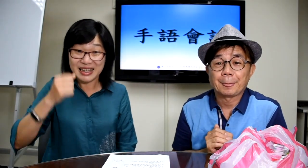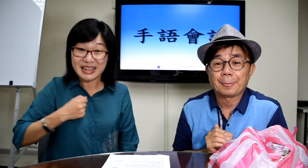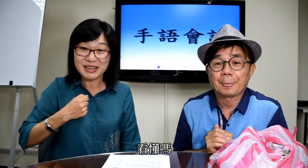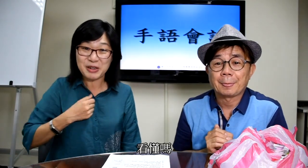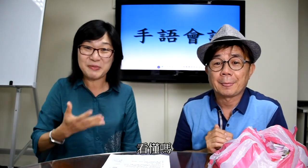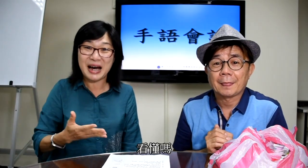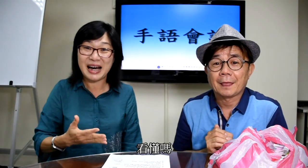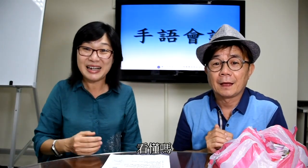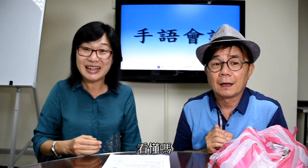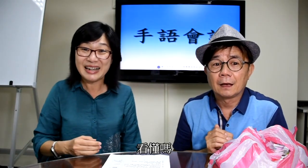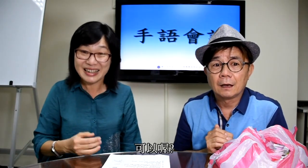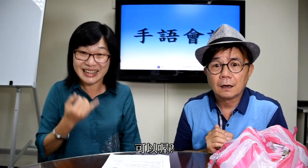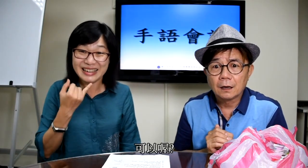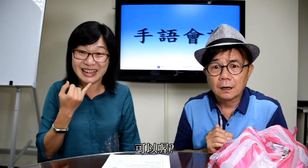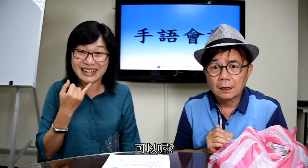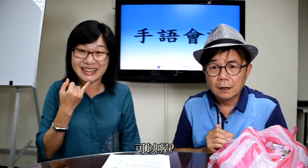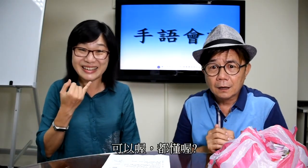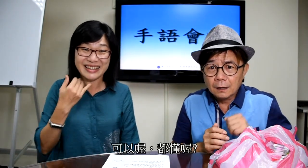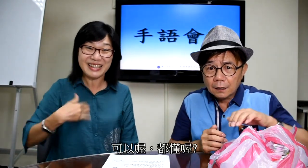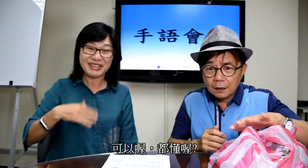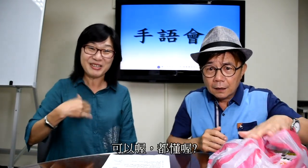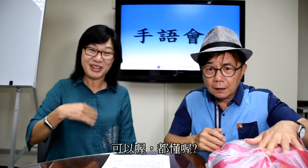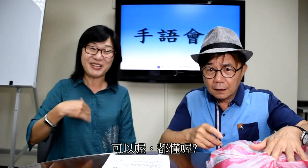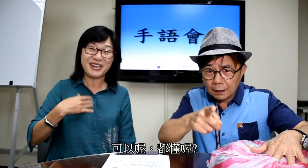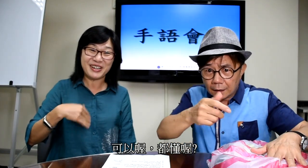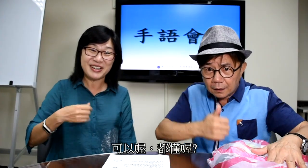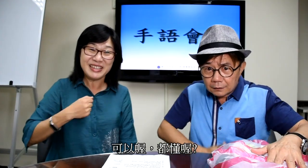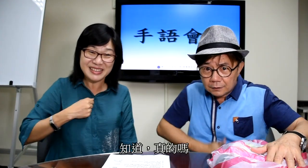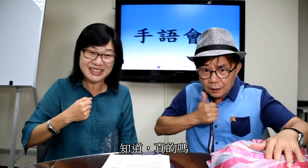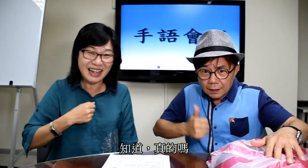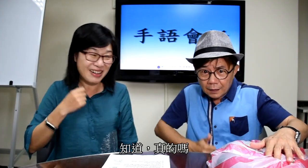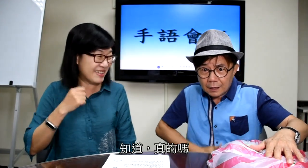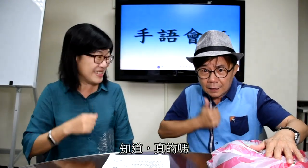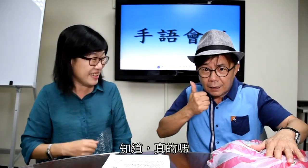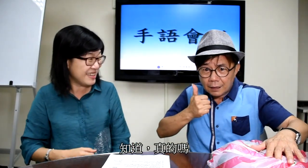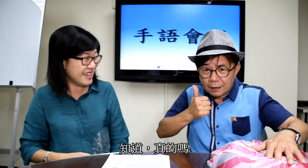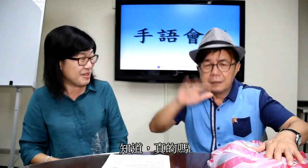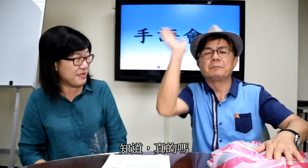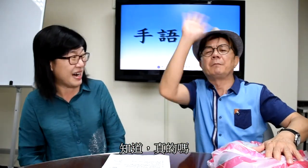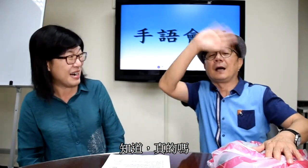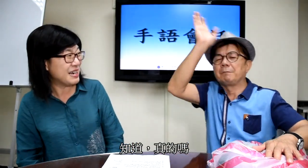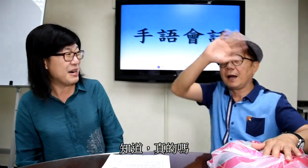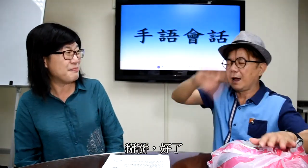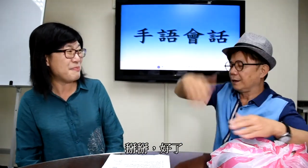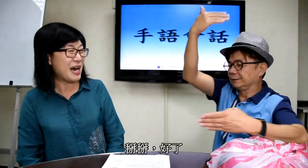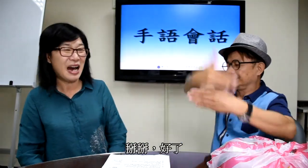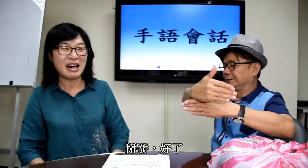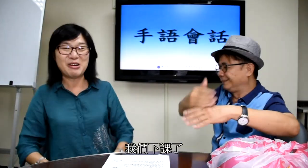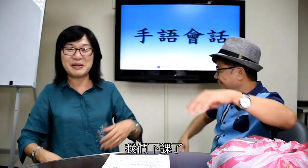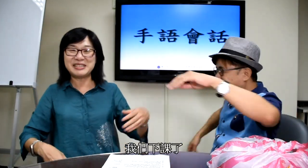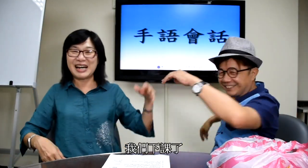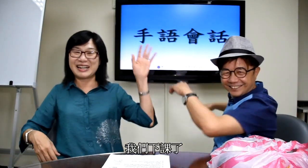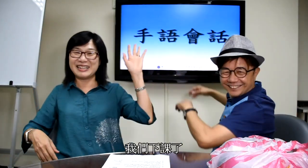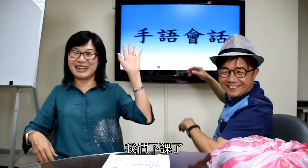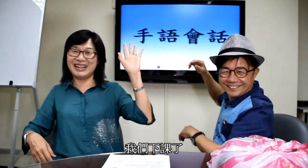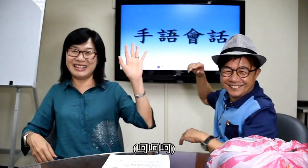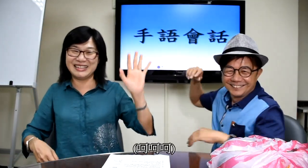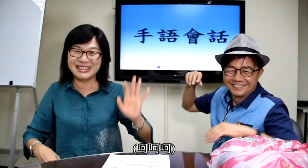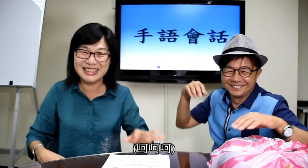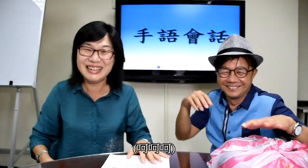看懂吗？可以哦，可以哦，都懂哦，知道，真的吗？拜拜，好了，我们下课了。